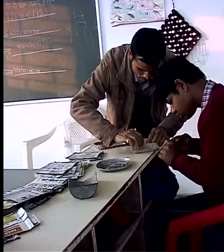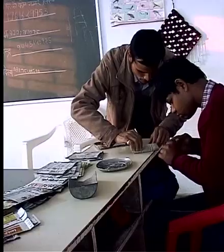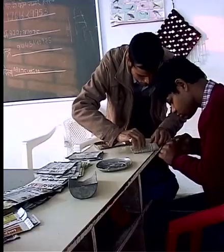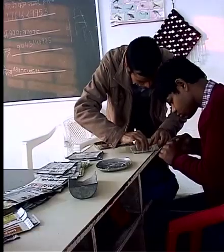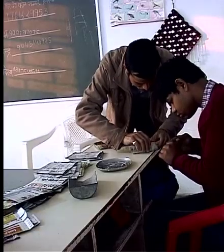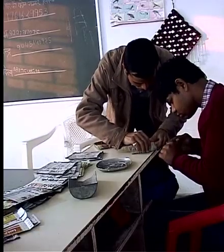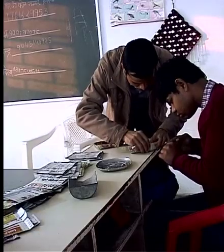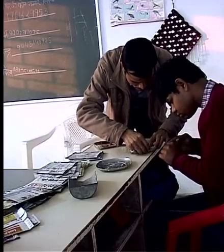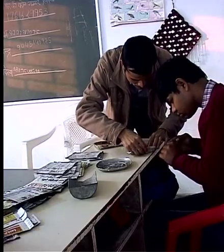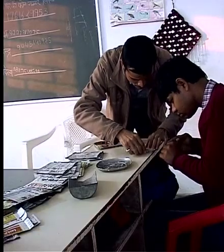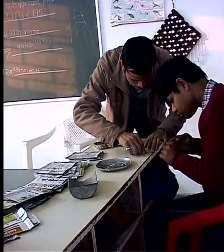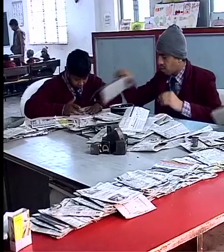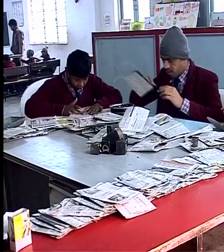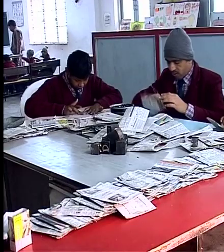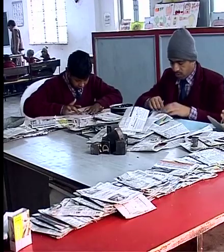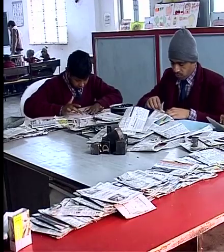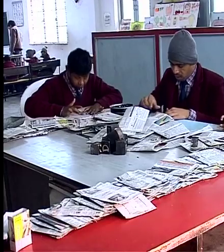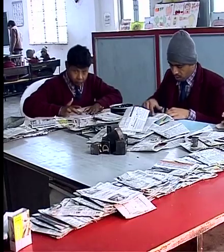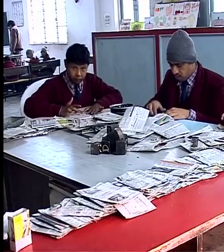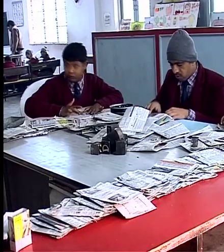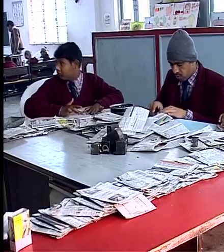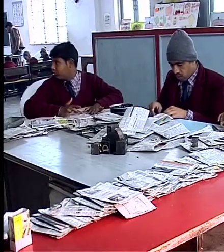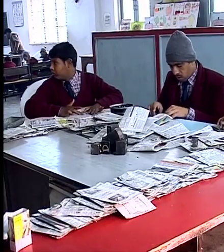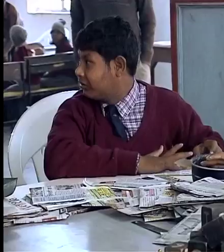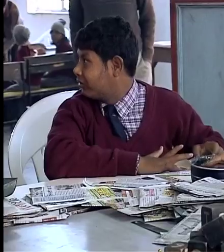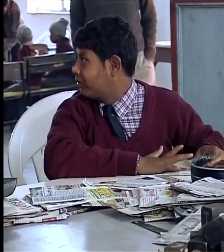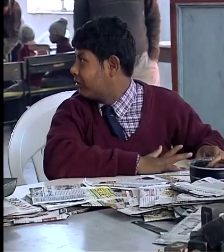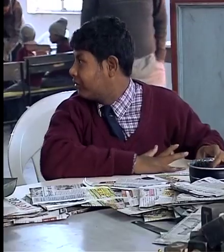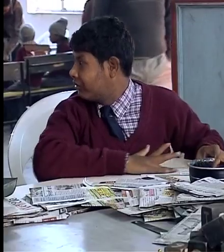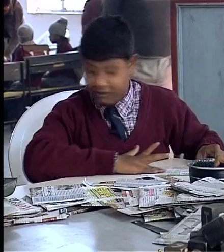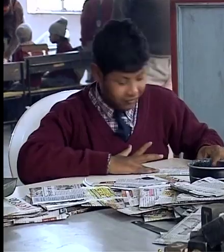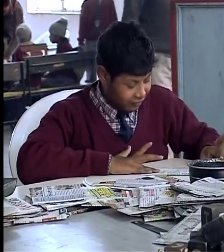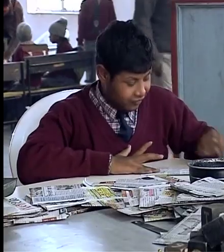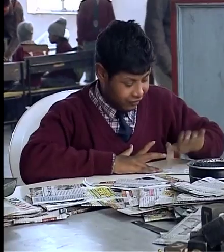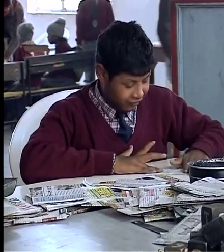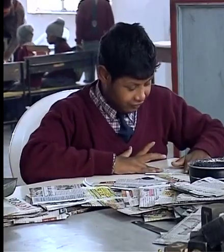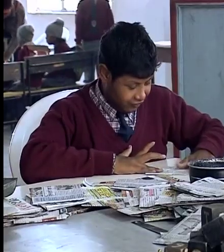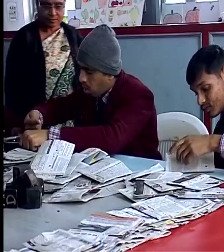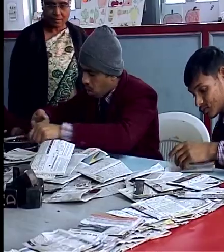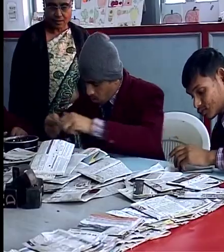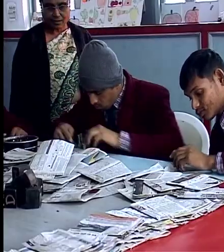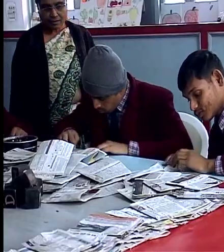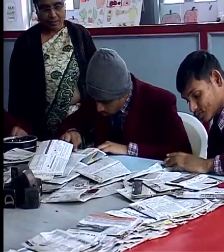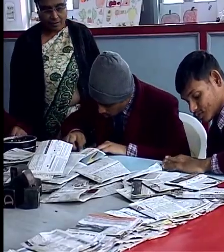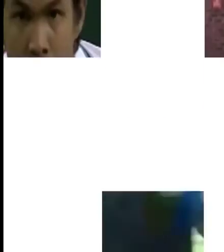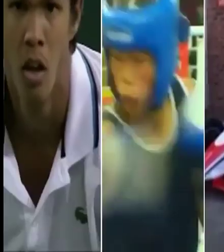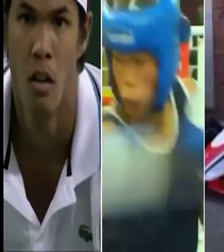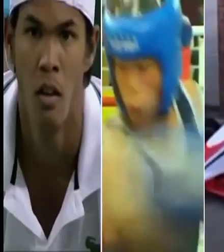केवल रोजगार के द्वार खोलती है, बल्कि उन्हें आत्मविश्वास और गर्व के साथ जीना भी सिखाती है।